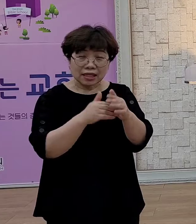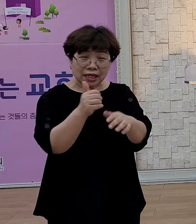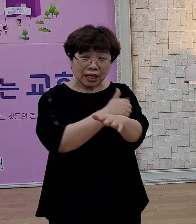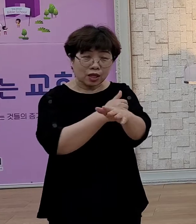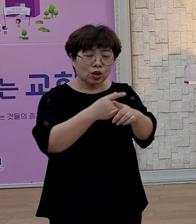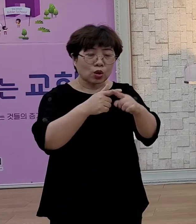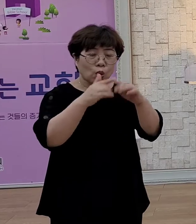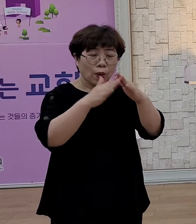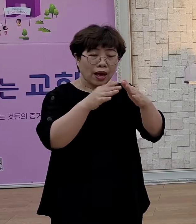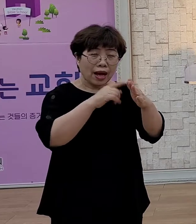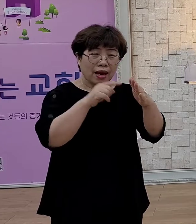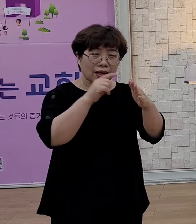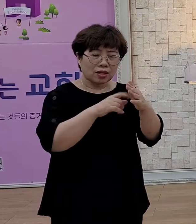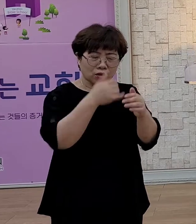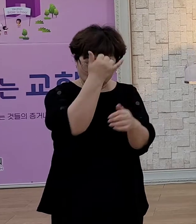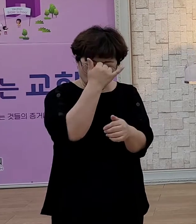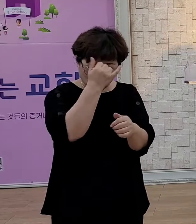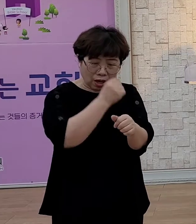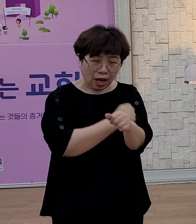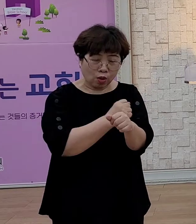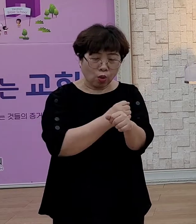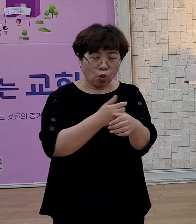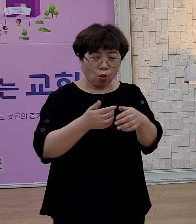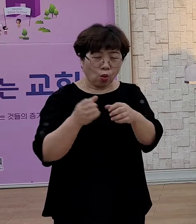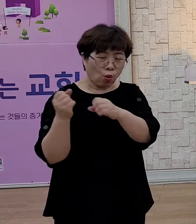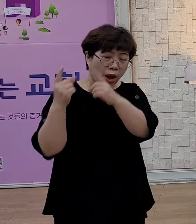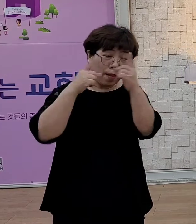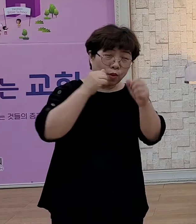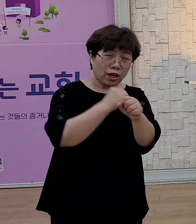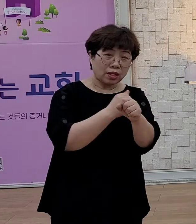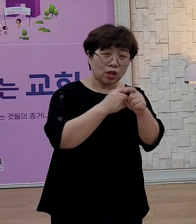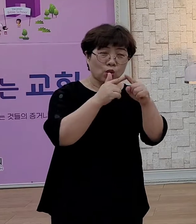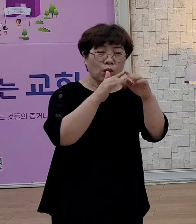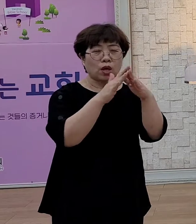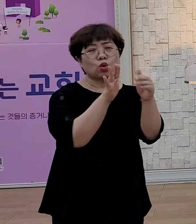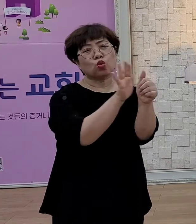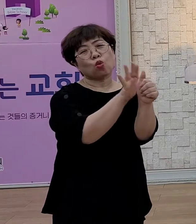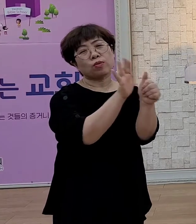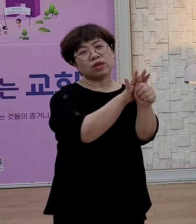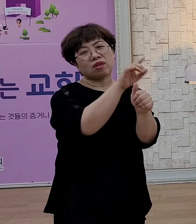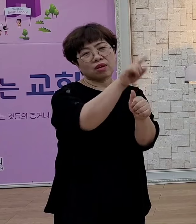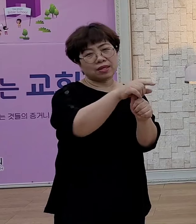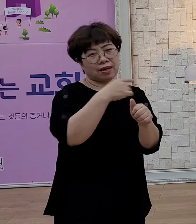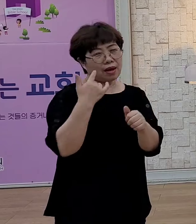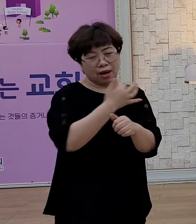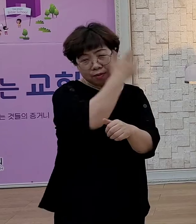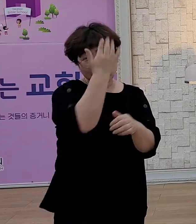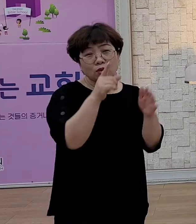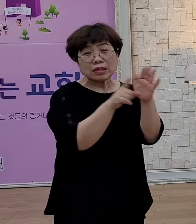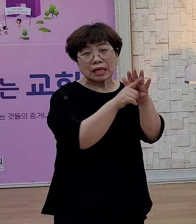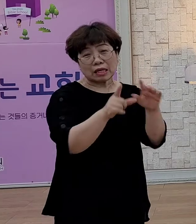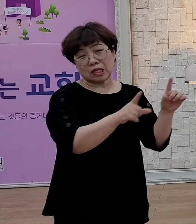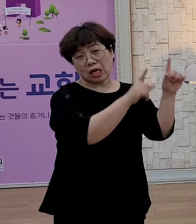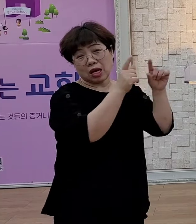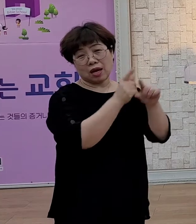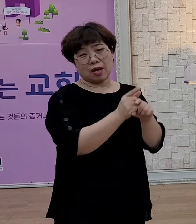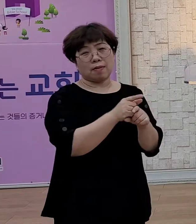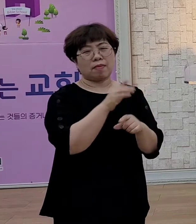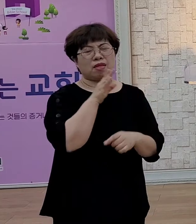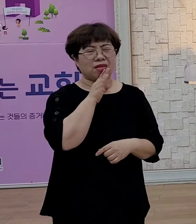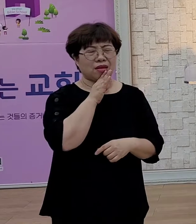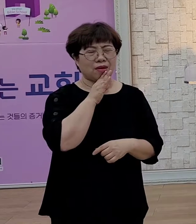충성하고 다시 회복해서 교회를 세워나가는 게 그게 가장 아름다운 신앙생활입니다 하고 제가